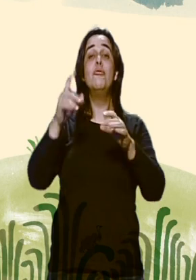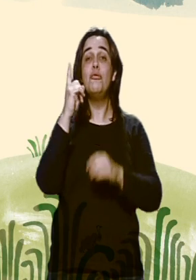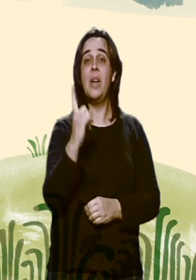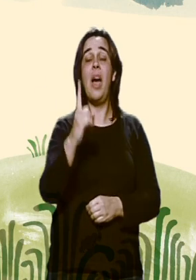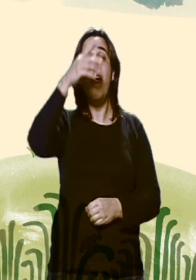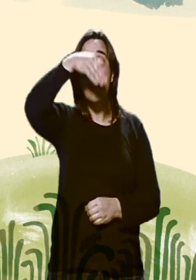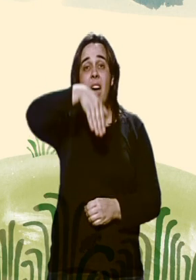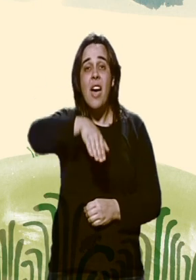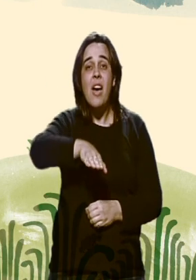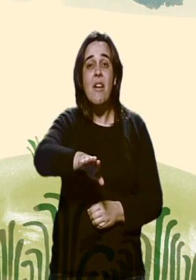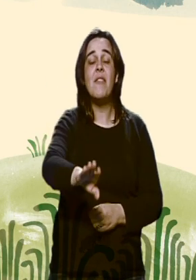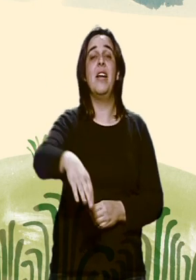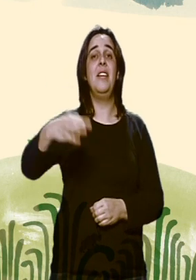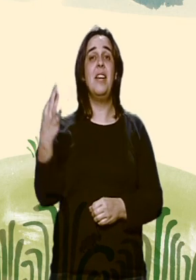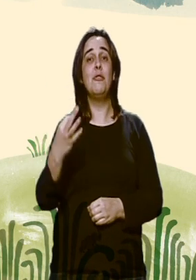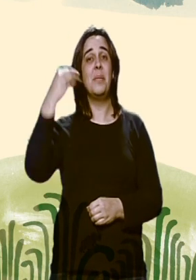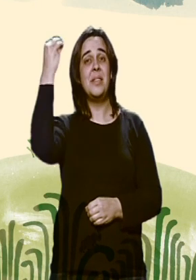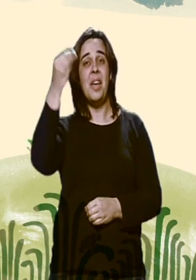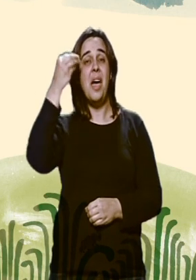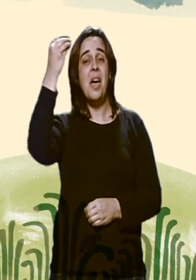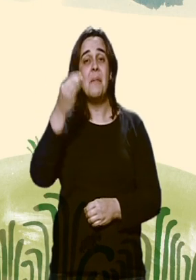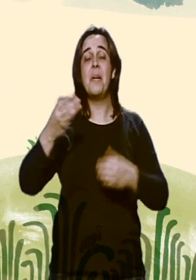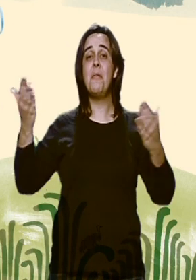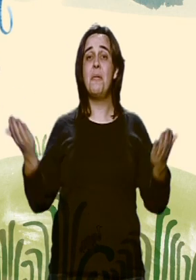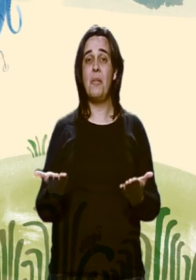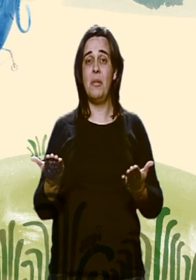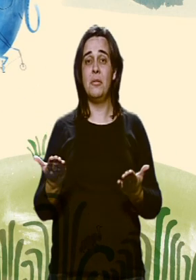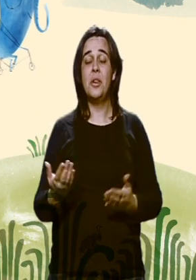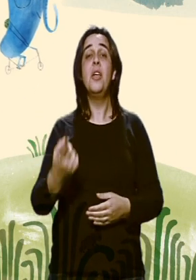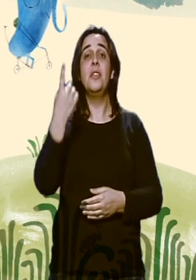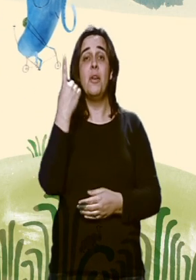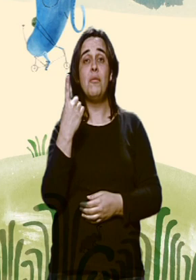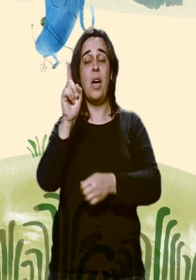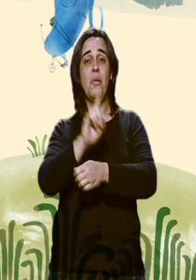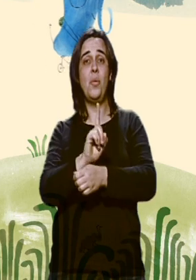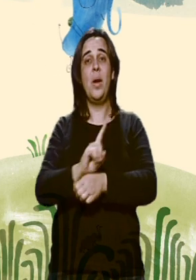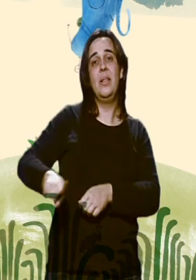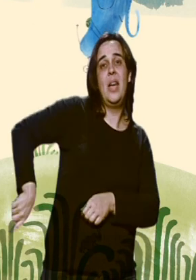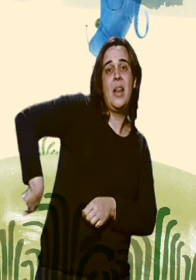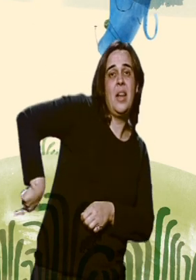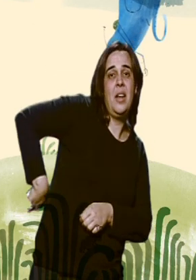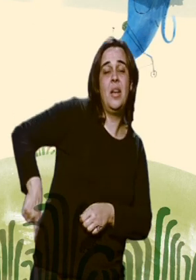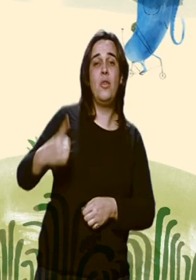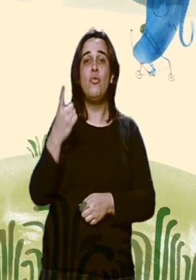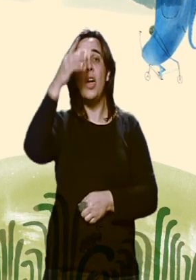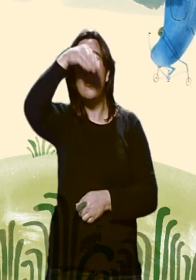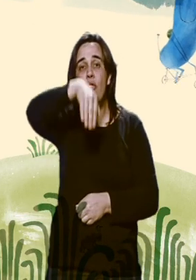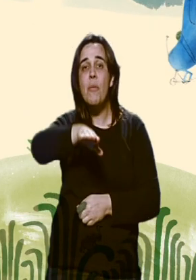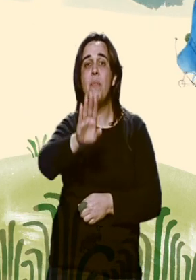un elefant i què us pensàveu, doncs? Té una cua al darrere i una trompa